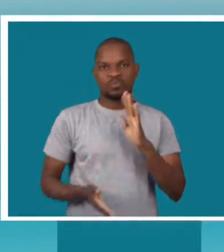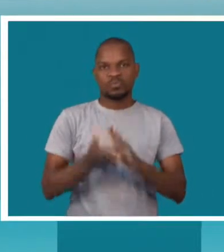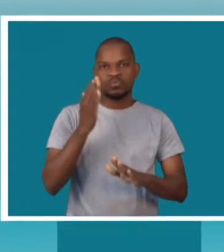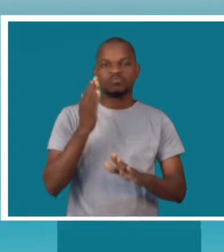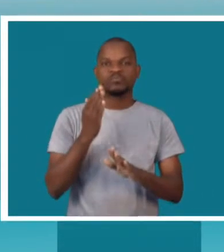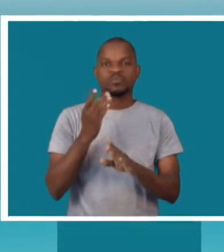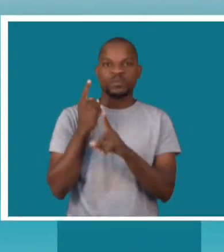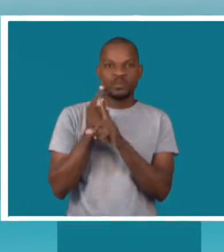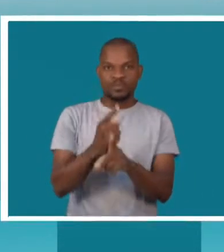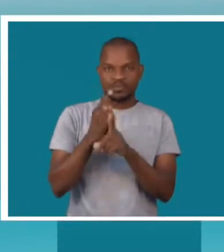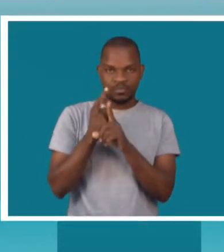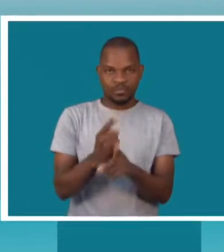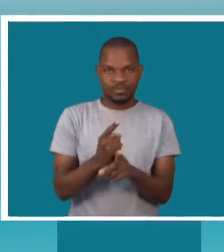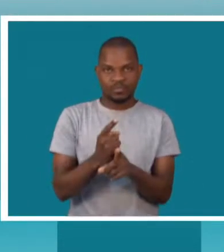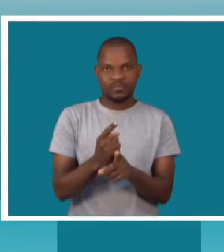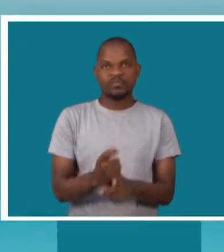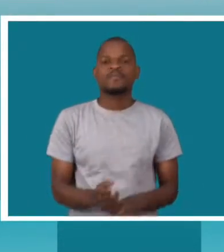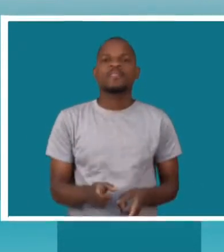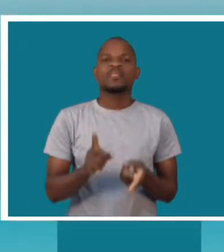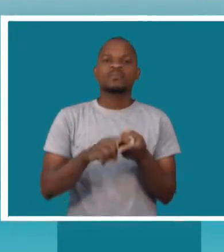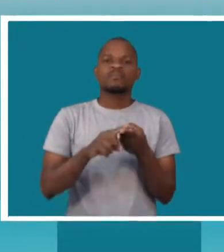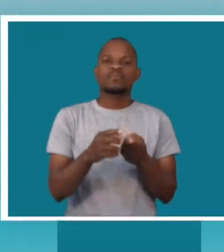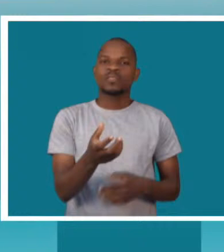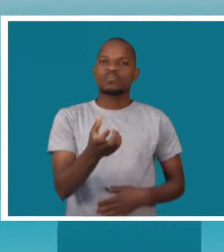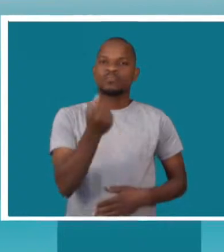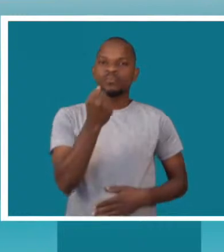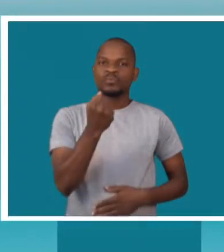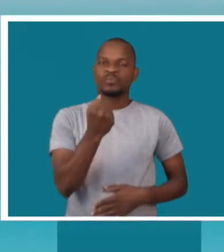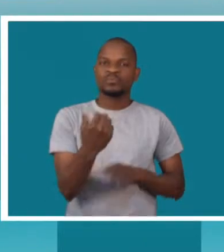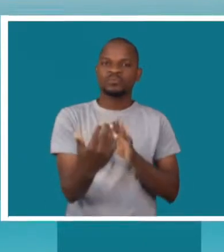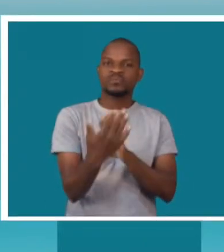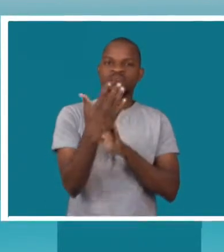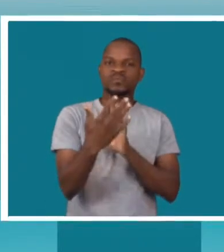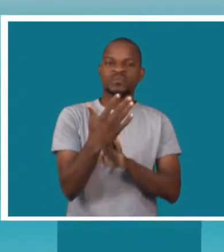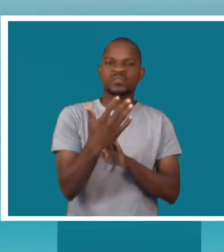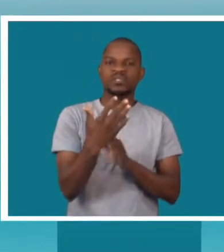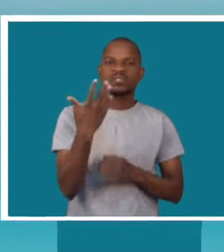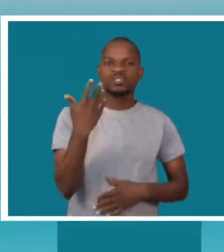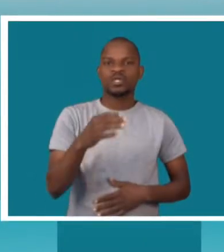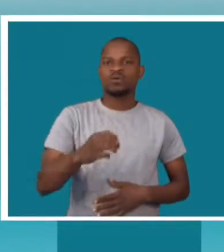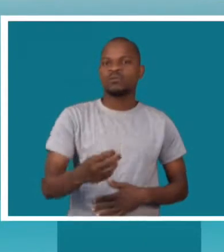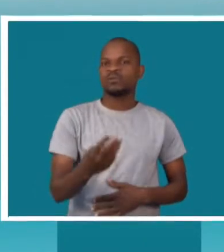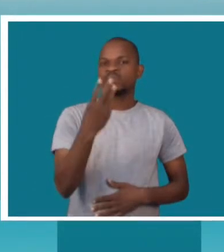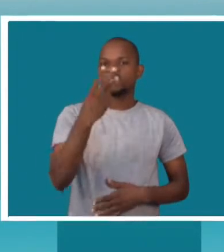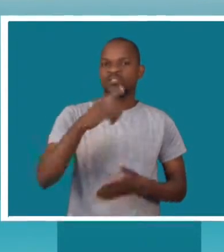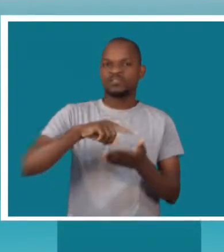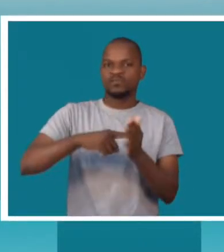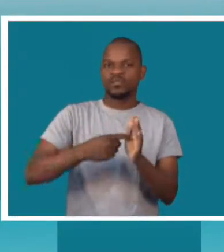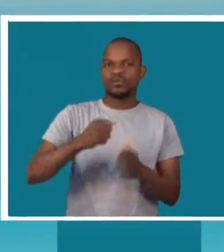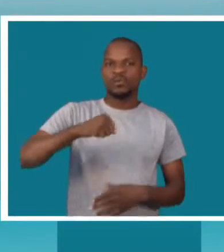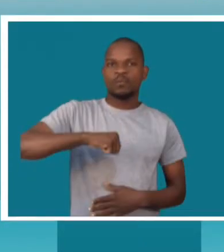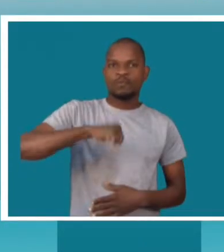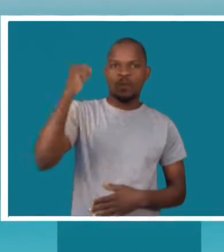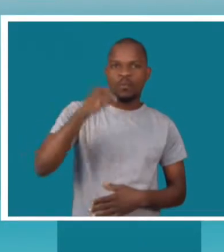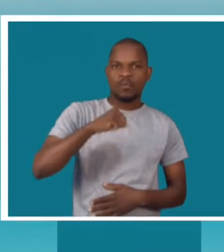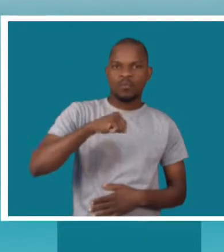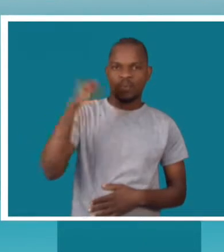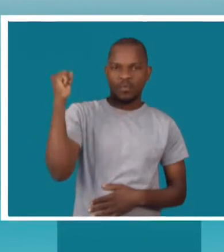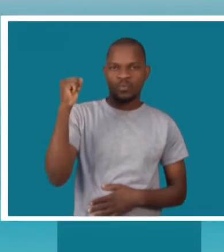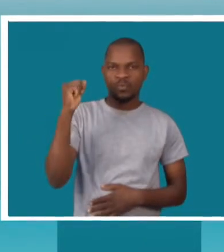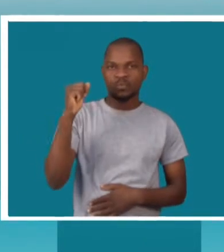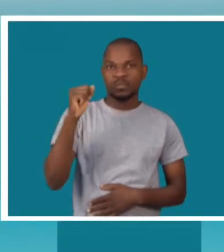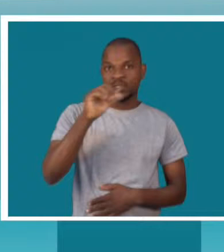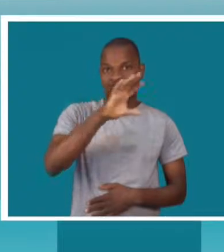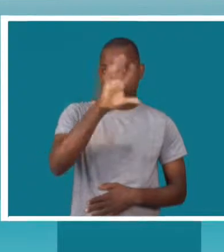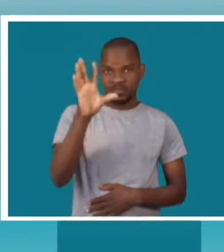modalidades que eu vinha tentando praticar. Conta-nos um pouco das três vezes que ganhou os